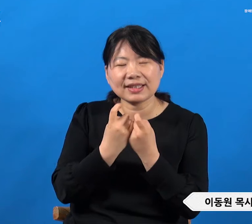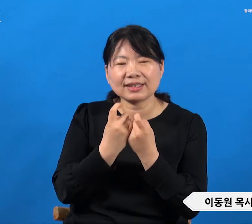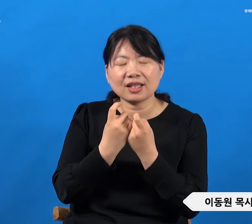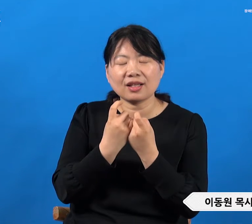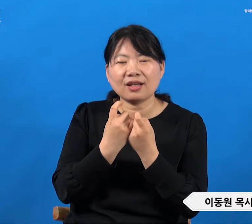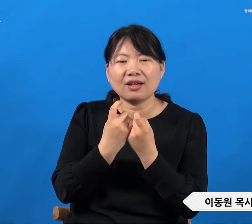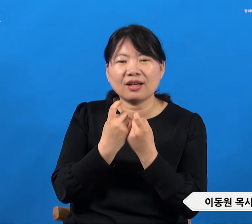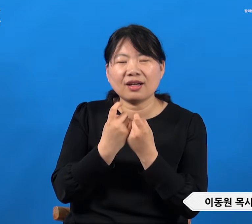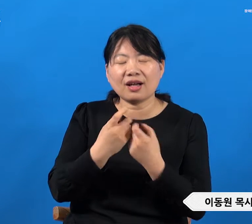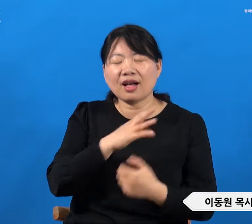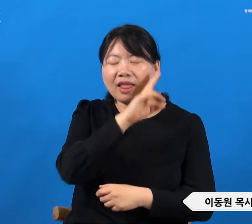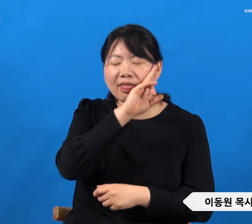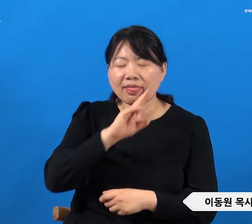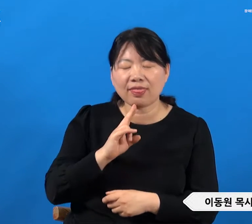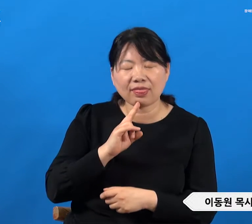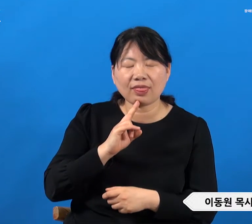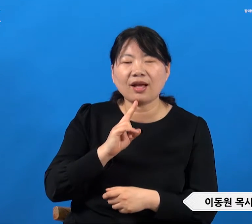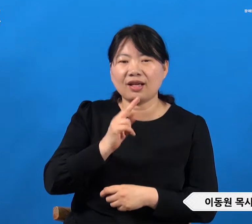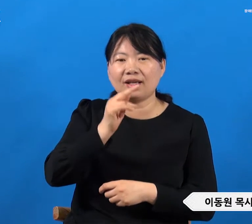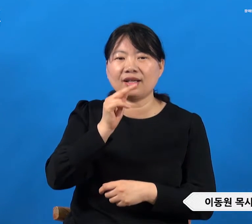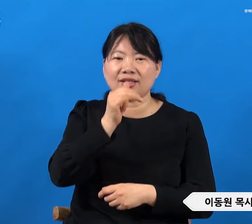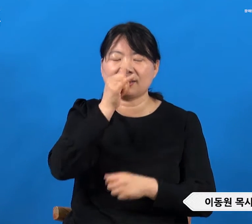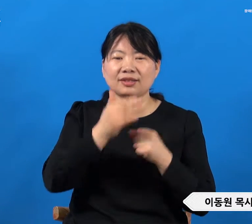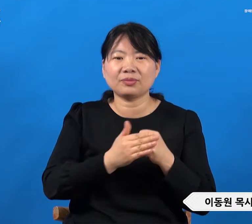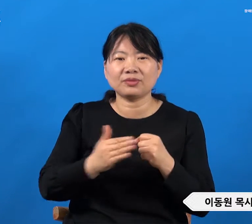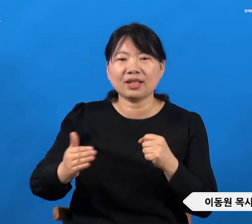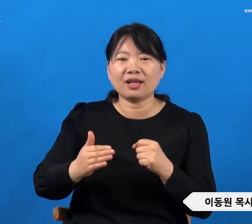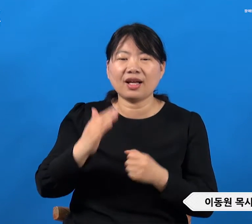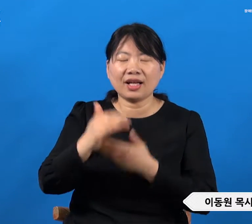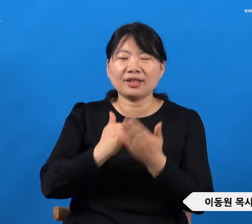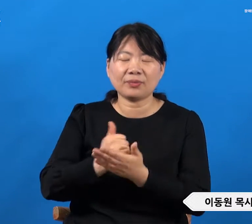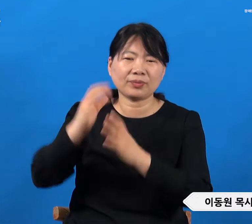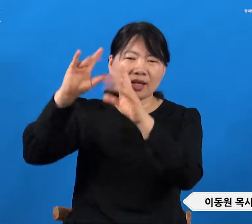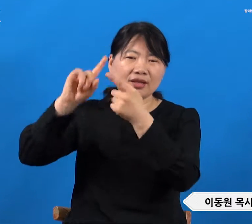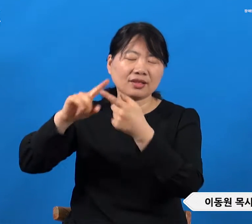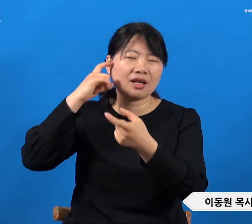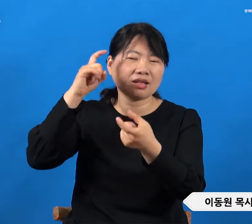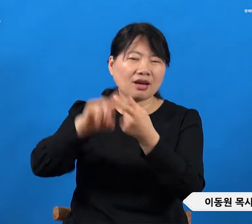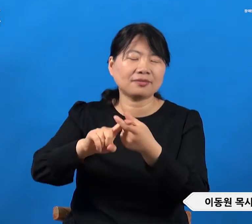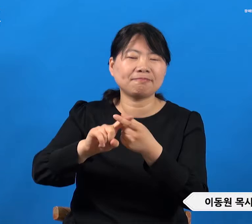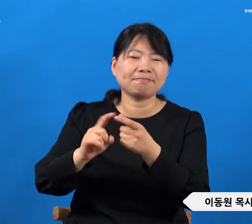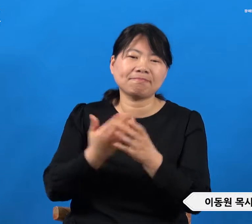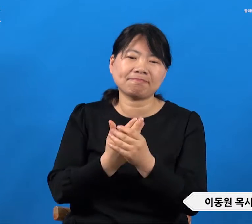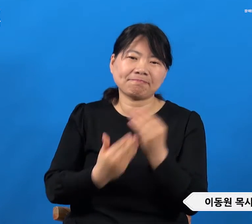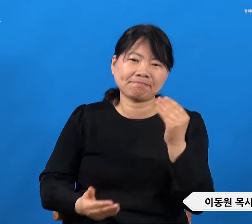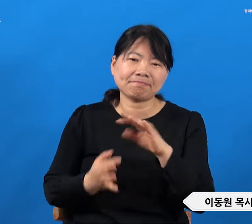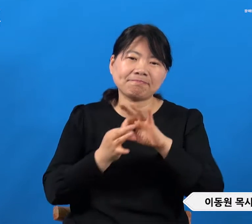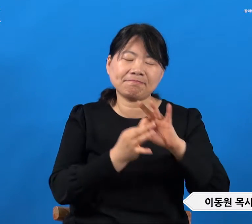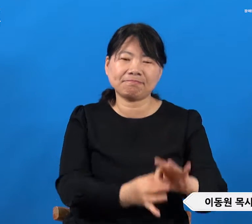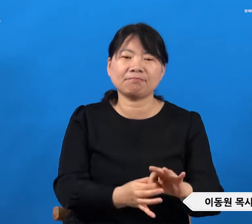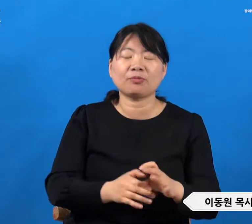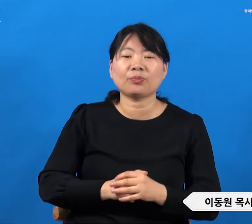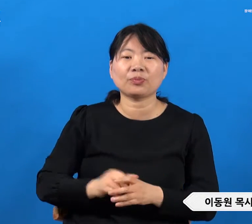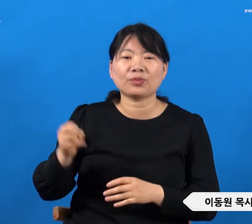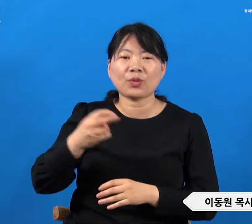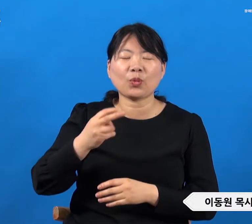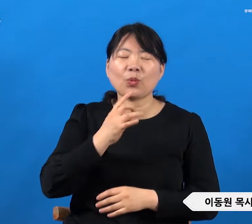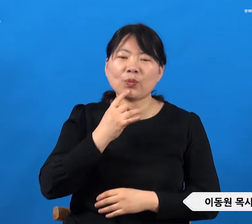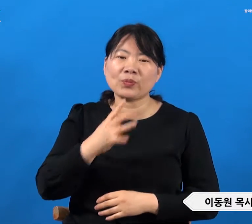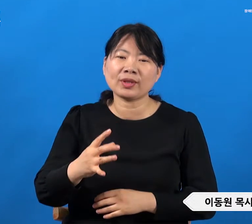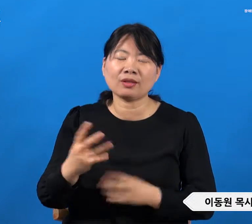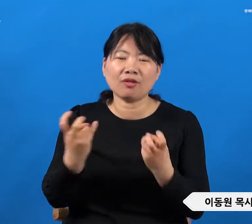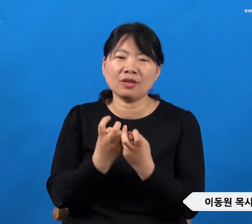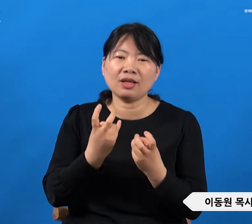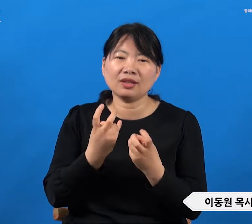개인의 사적인 안락에만 빠진 나머지 하나님 나라에 대한 관심을 잃어가고 있었던 것입니다. 그리고